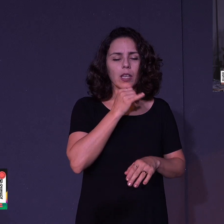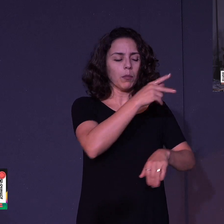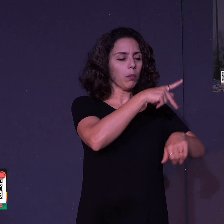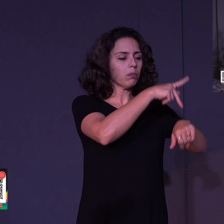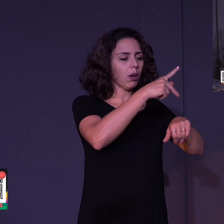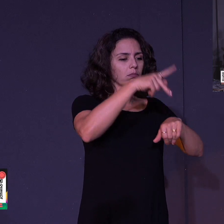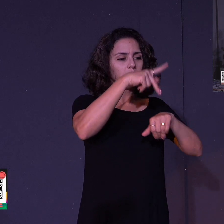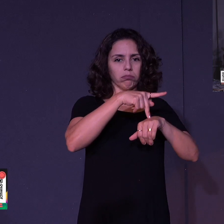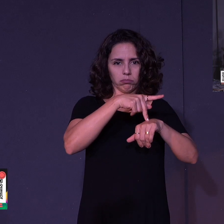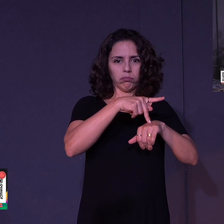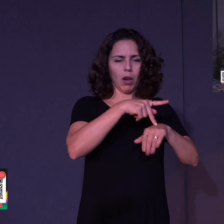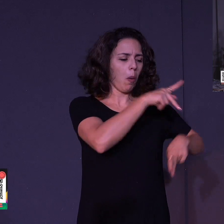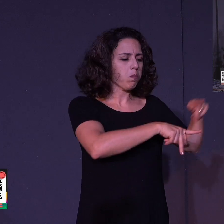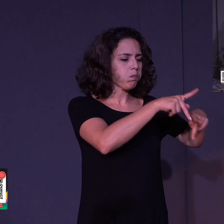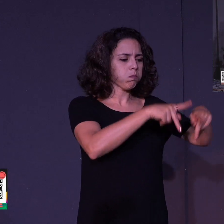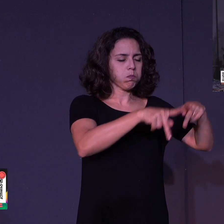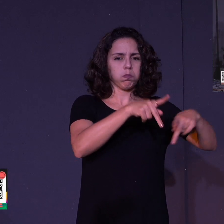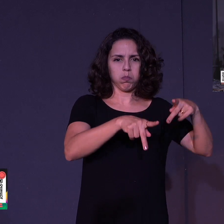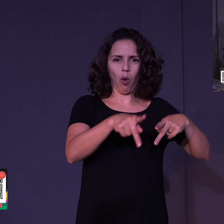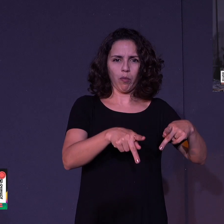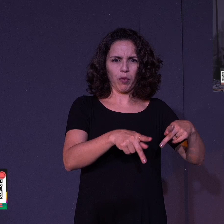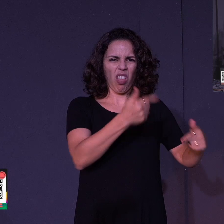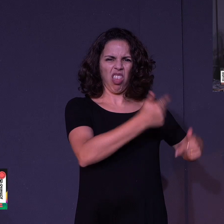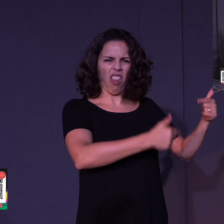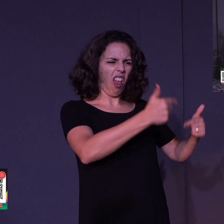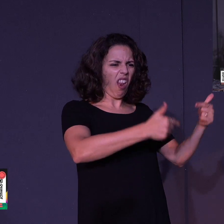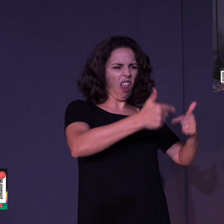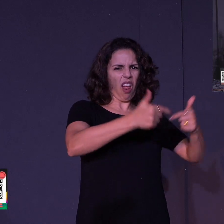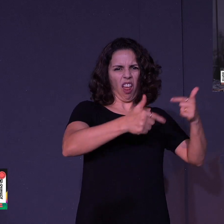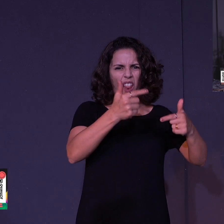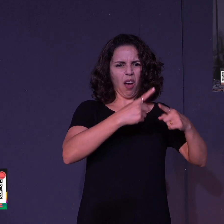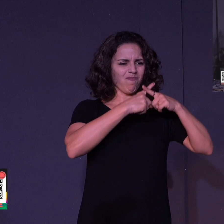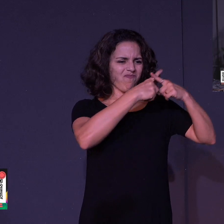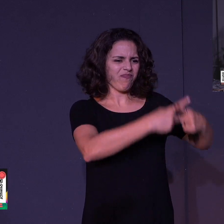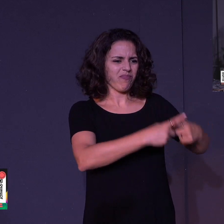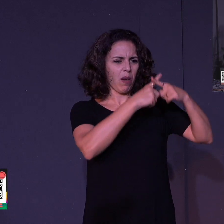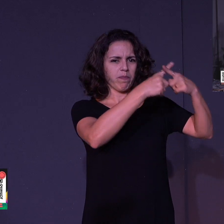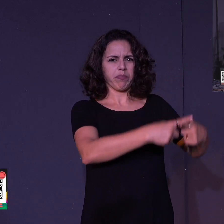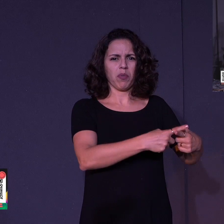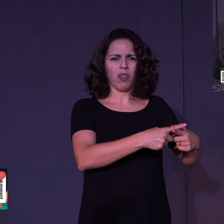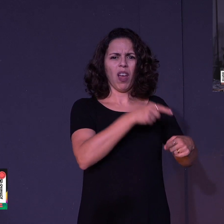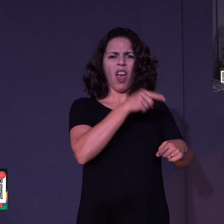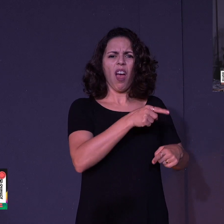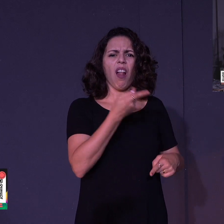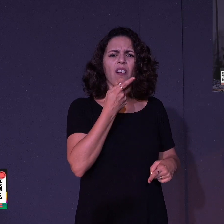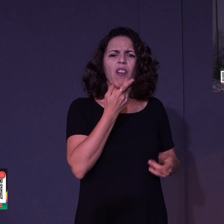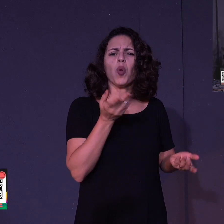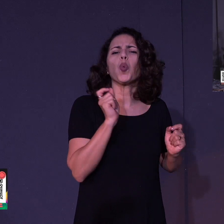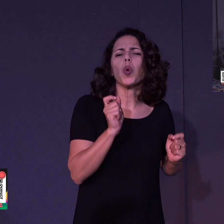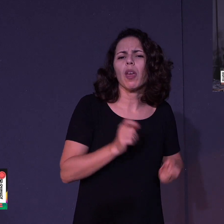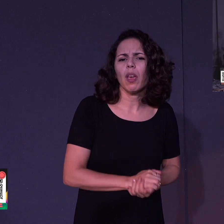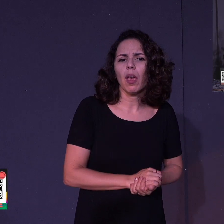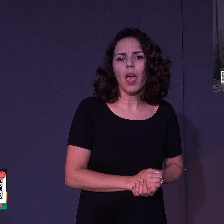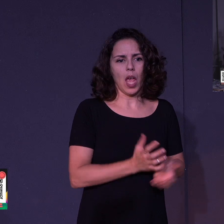sobre o pretexto de que buscam a paz. É uma contradição. Nações que guerreiam entre si, nações que brigam